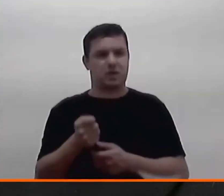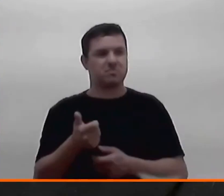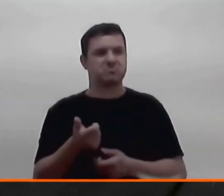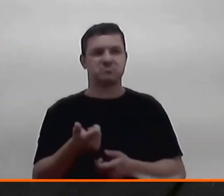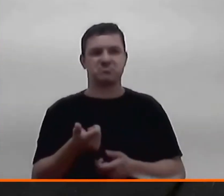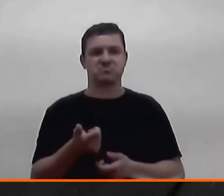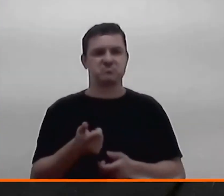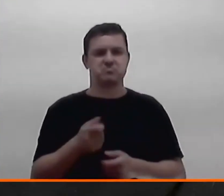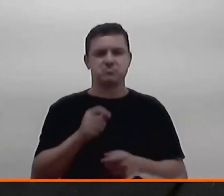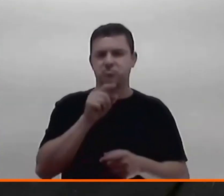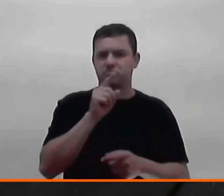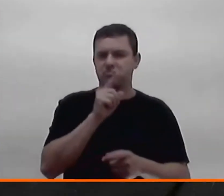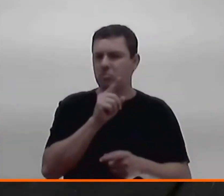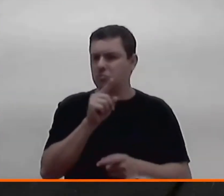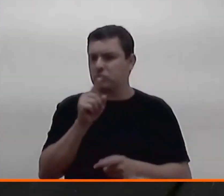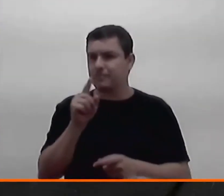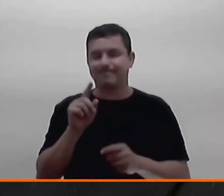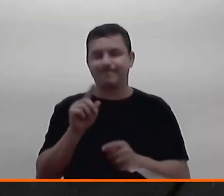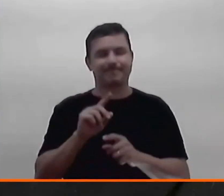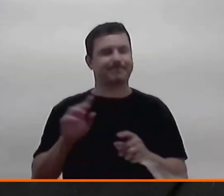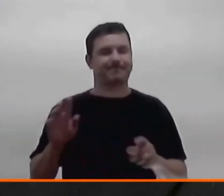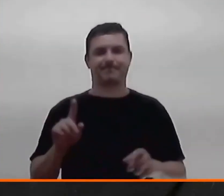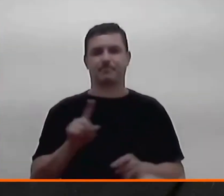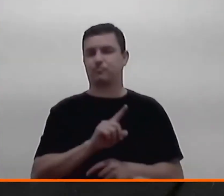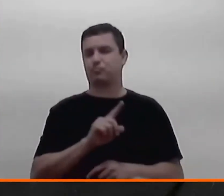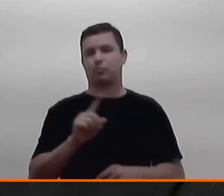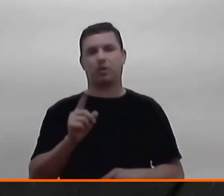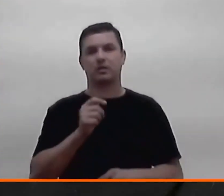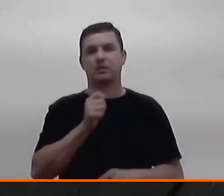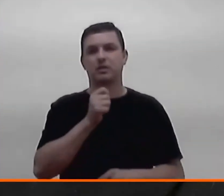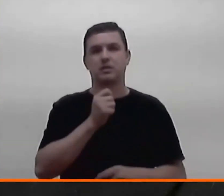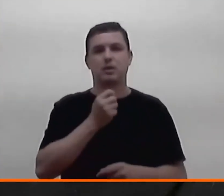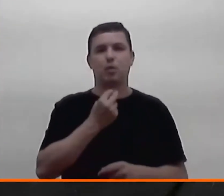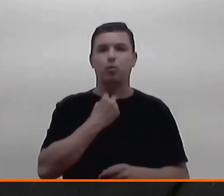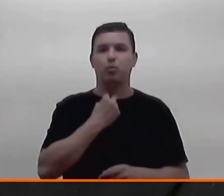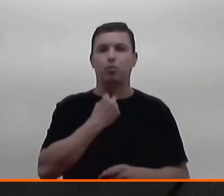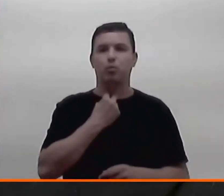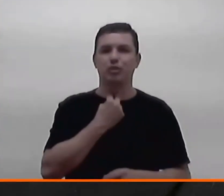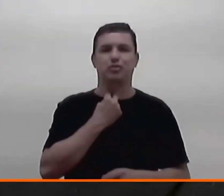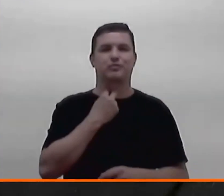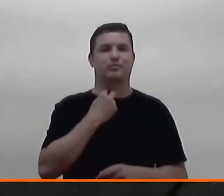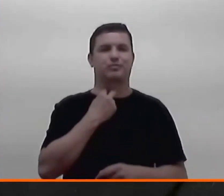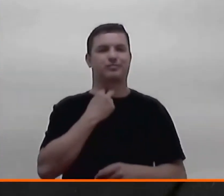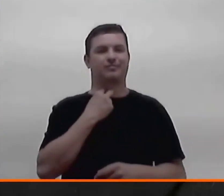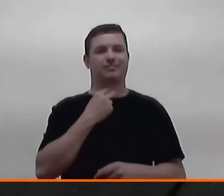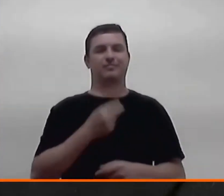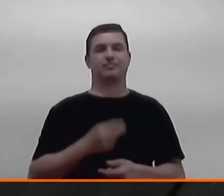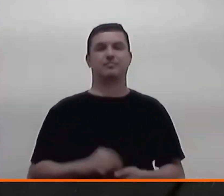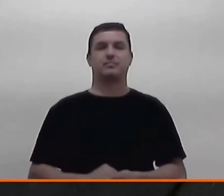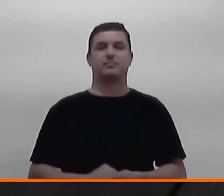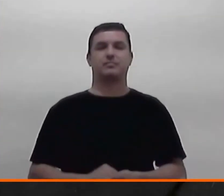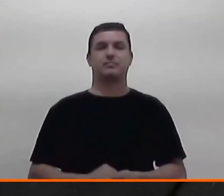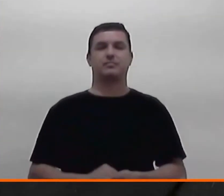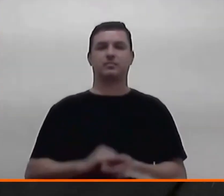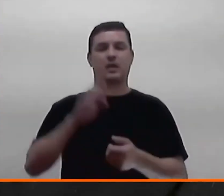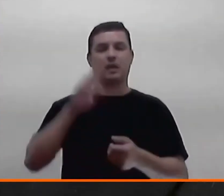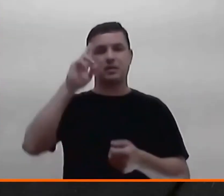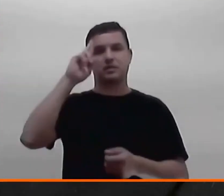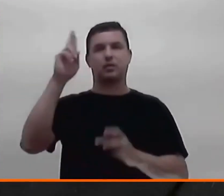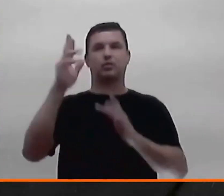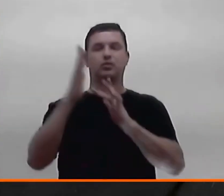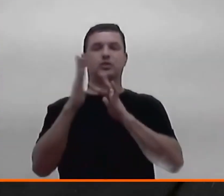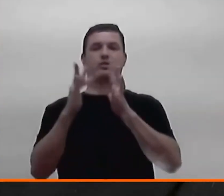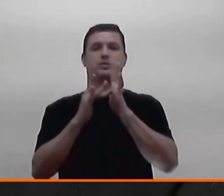terás teus exércitos de jovens santo. Senhor Jesus. Ah,